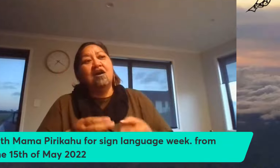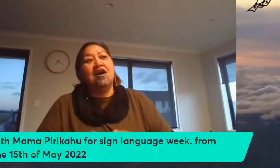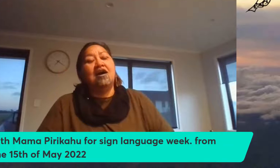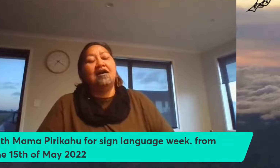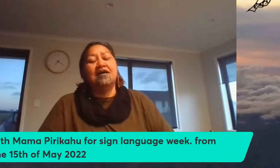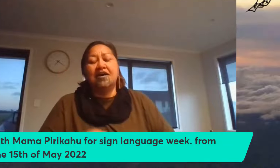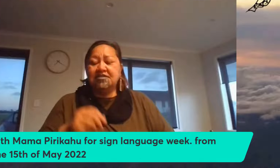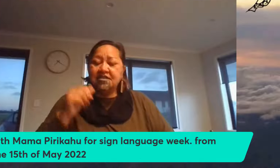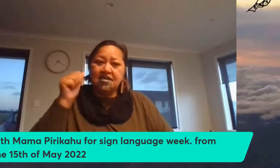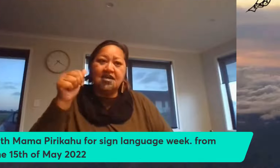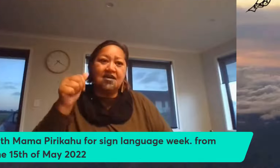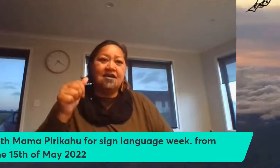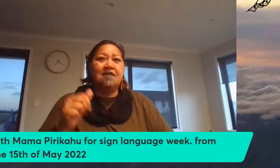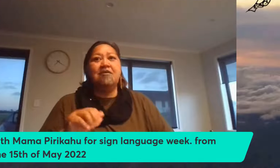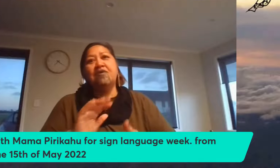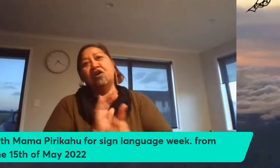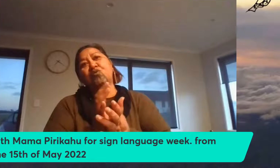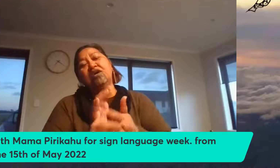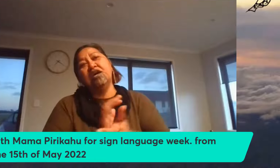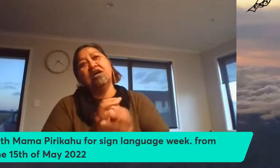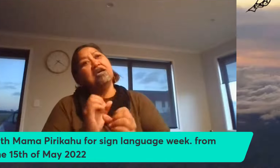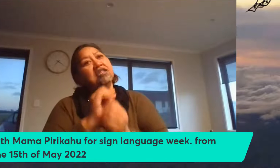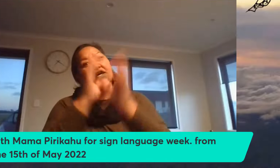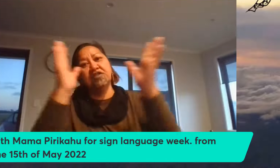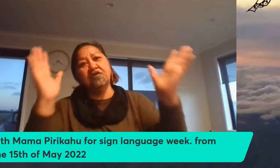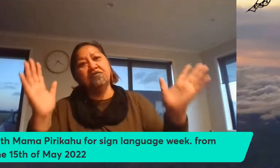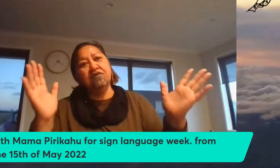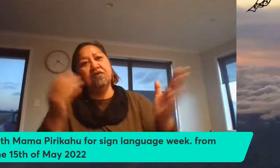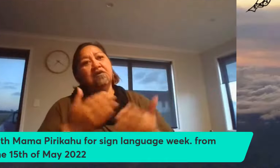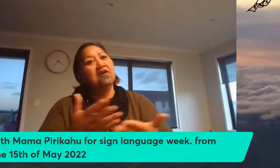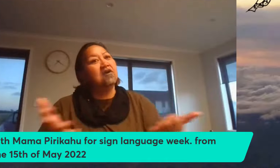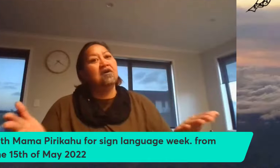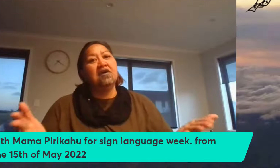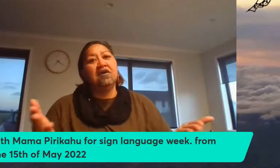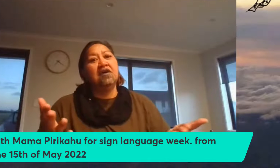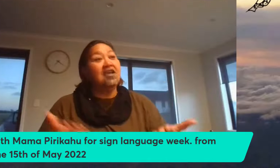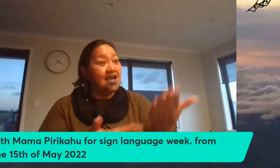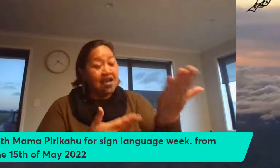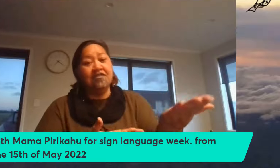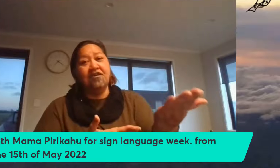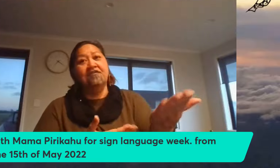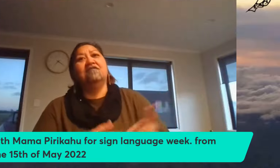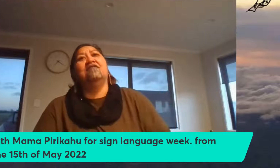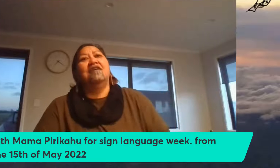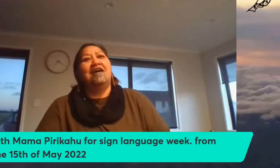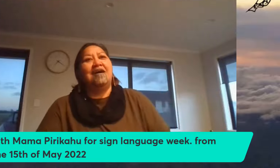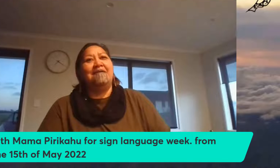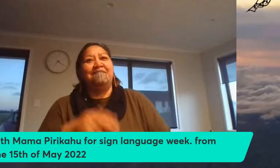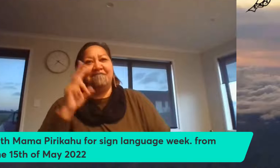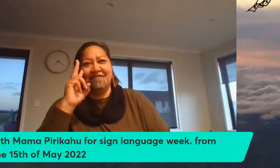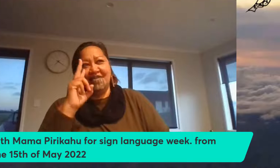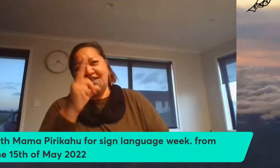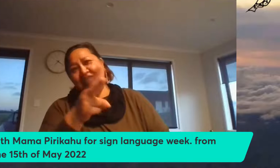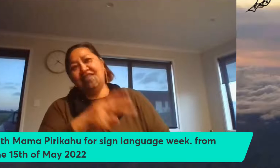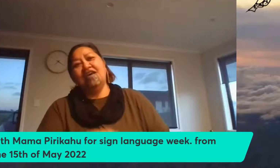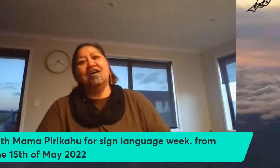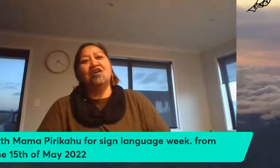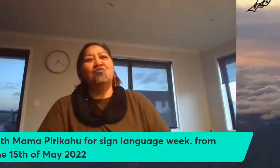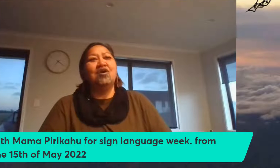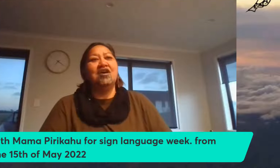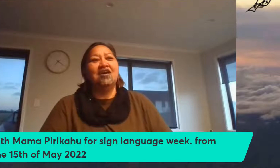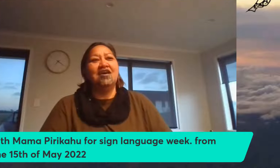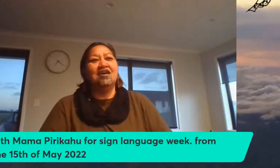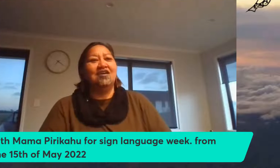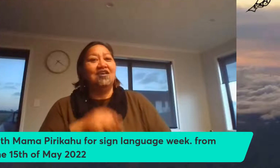ao. Ka tika me wakanuia e tātou i a rātou. Te kitea